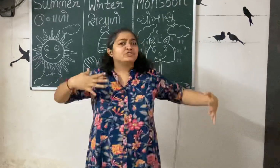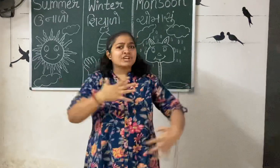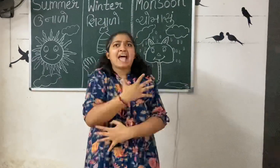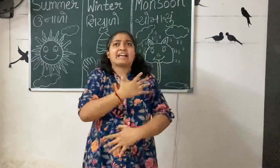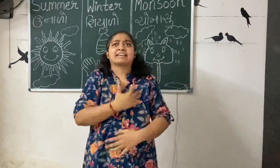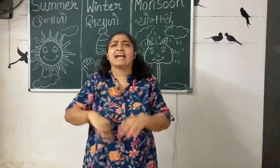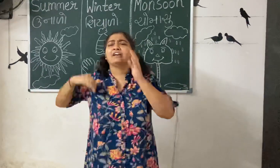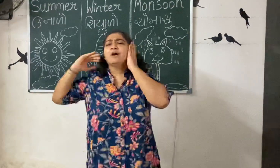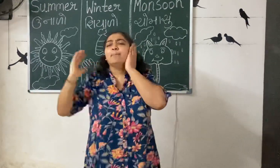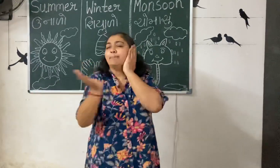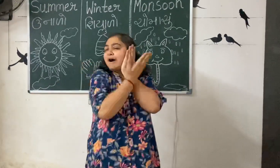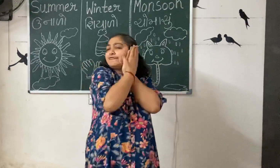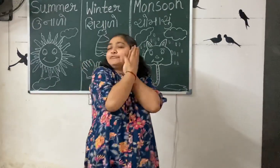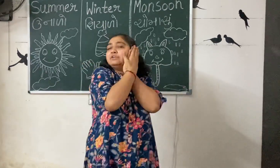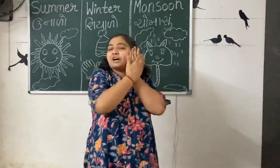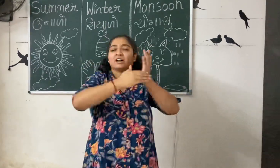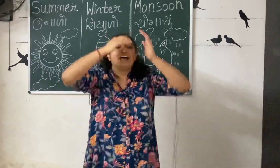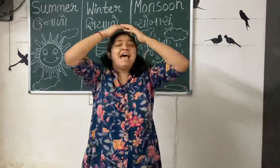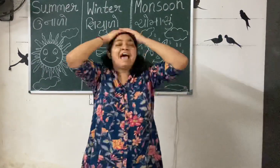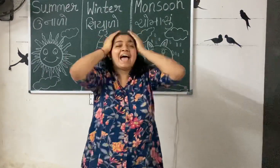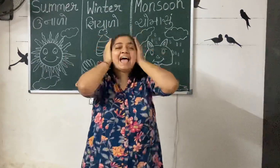jacket, muffler, hats,